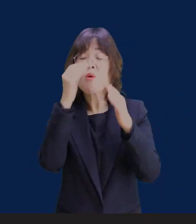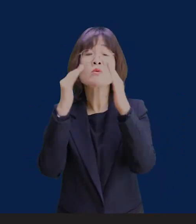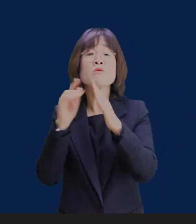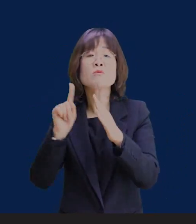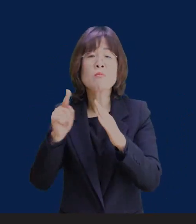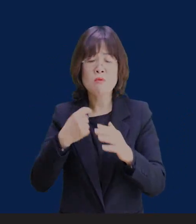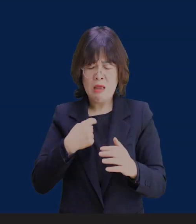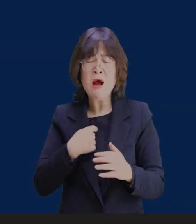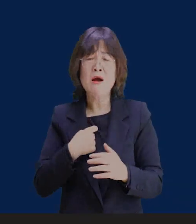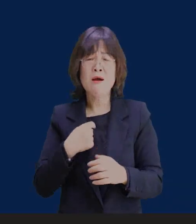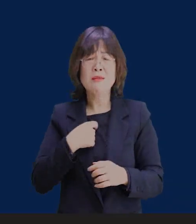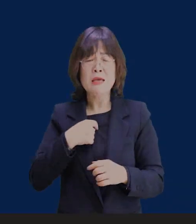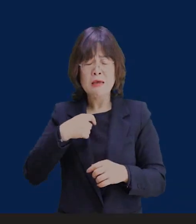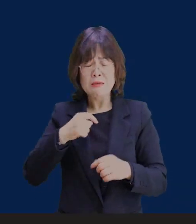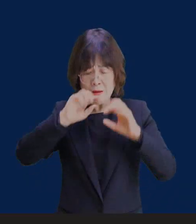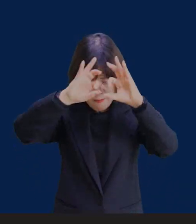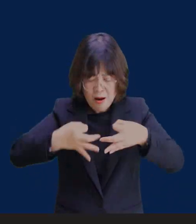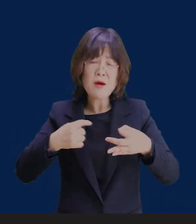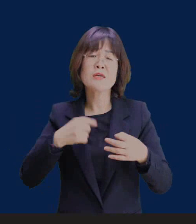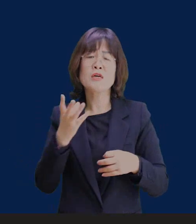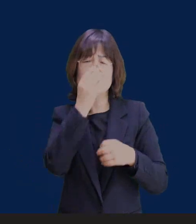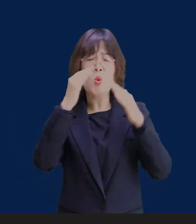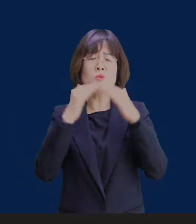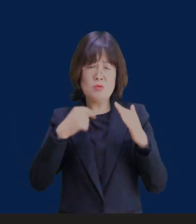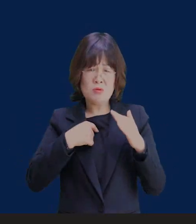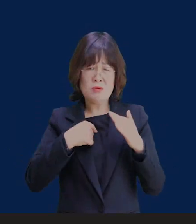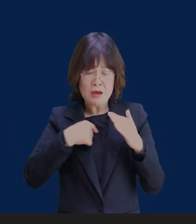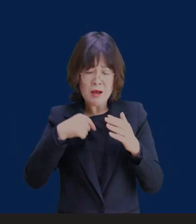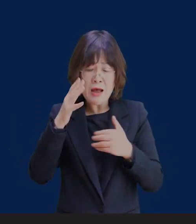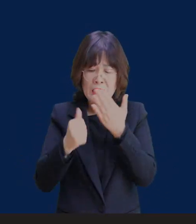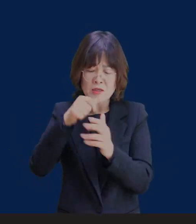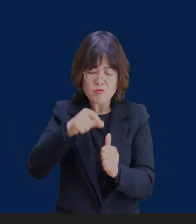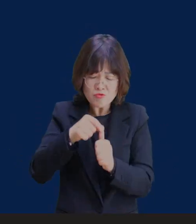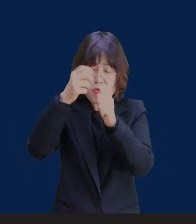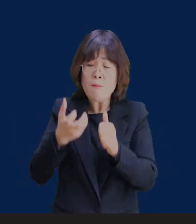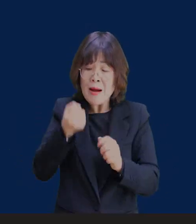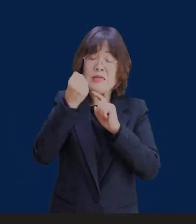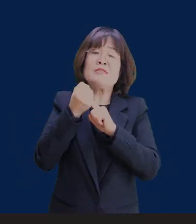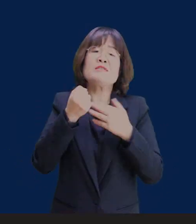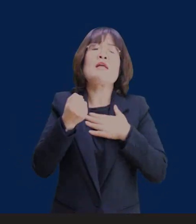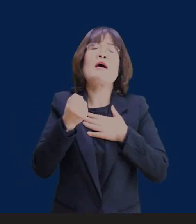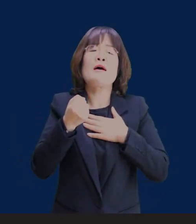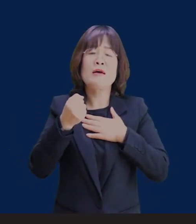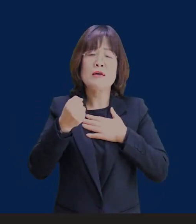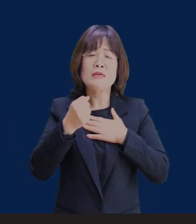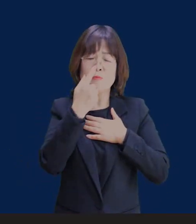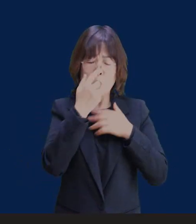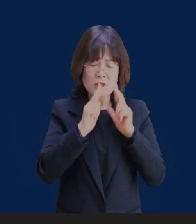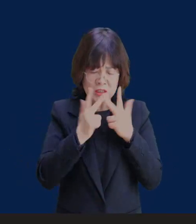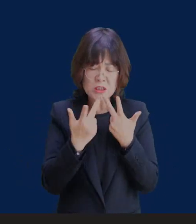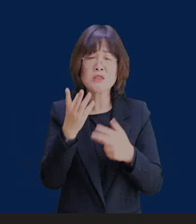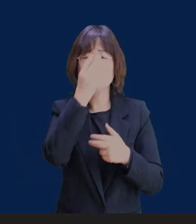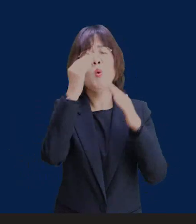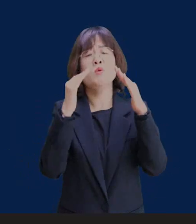성전이 무엇입니까? 바로 우리 자신이라는 것이죠. 하나님의 구원함을 받은, 하나님의 구속함을 받은 우리 성도들